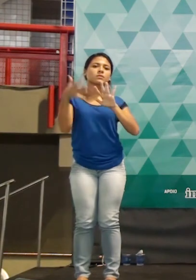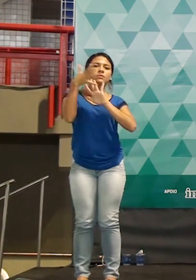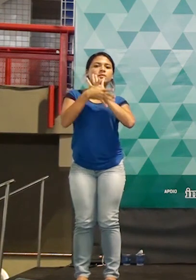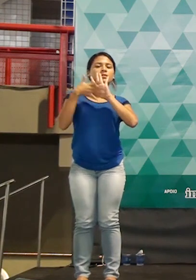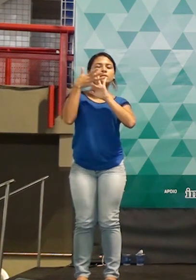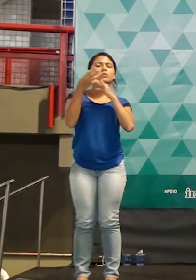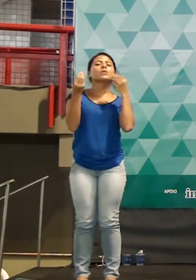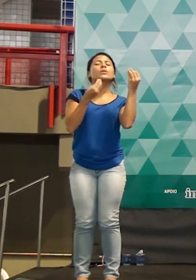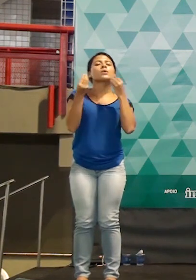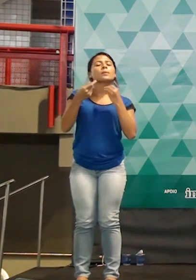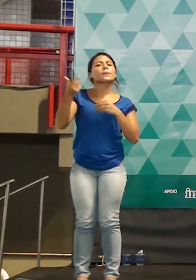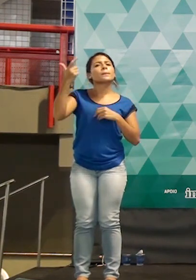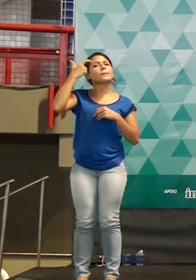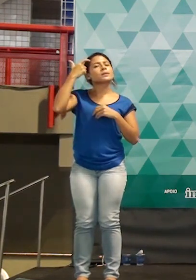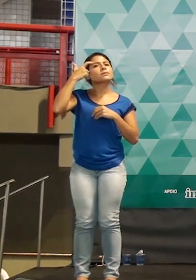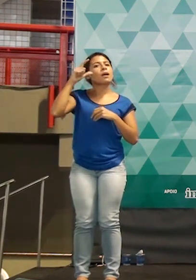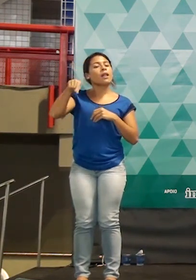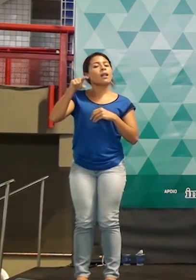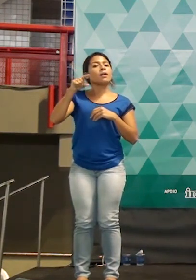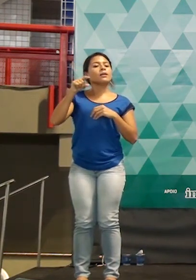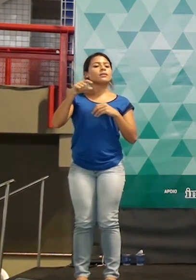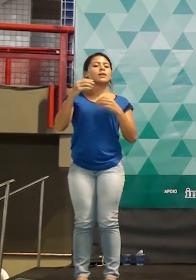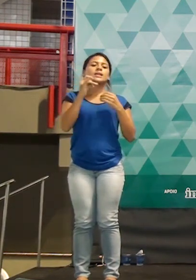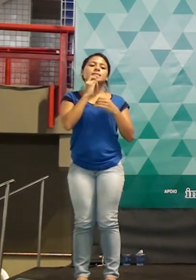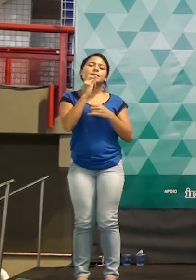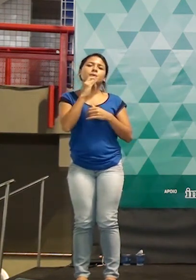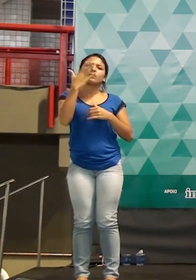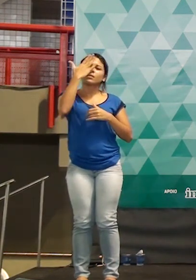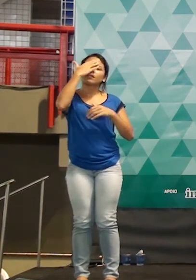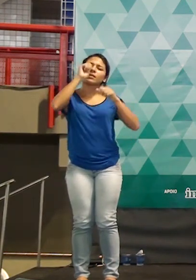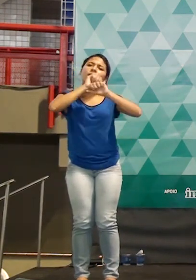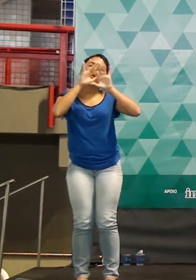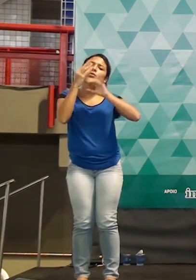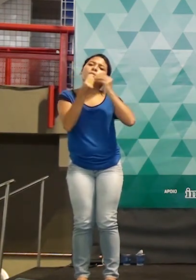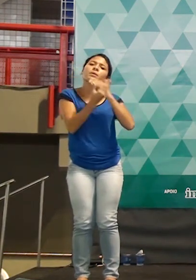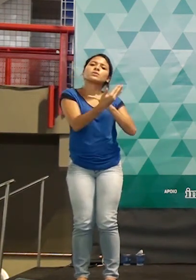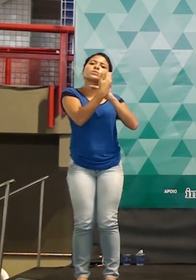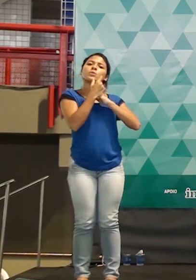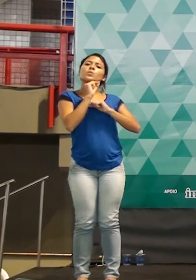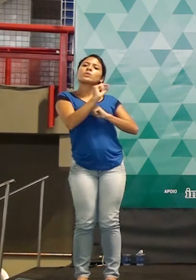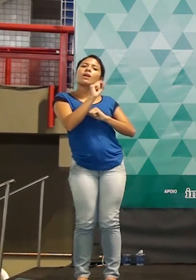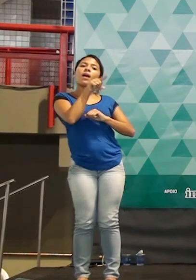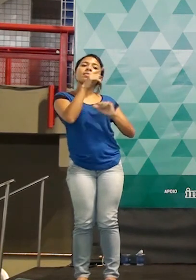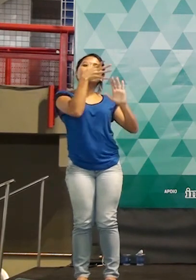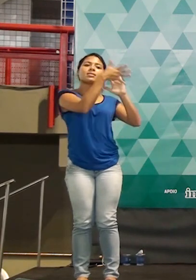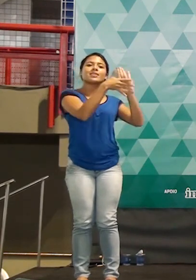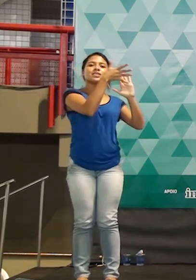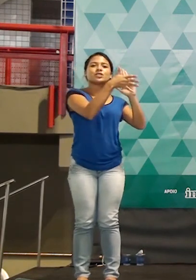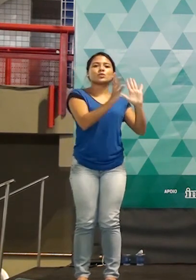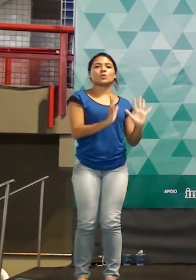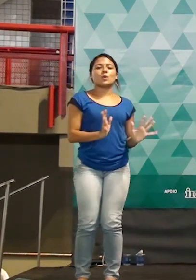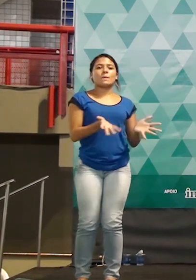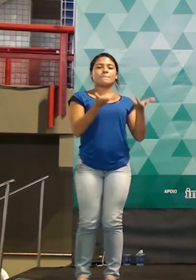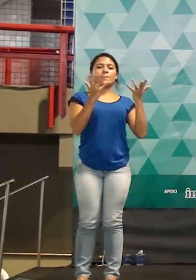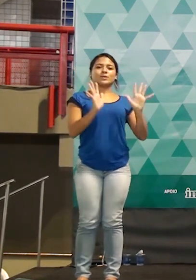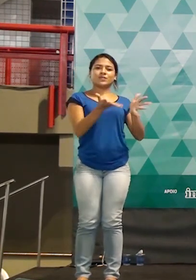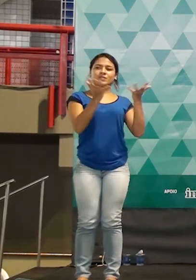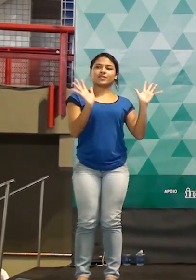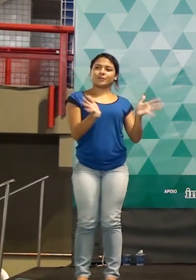que eu interpreto? Dos textos motivadores. A cada edição, os textos motivadores estão